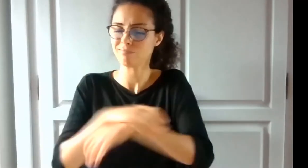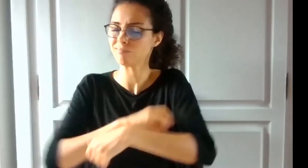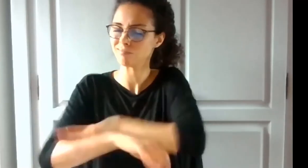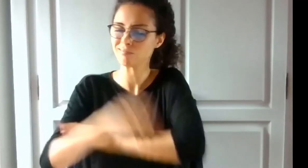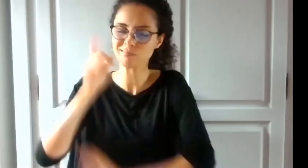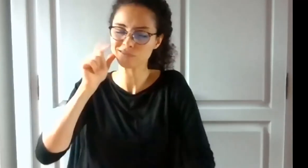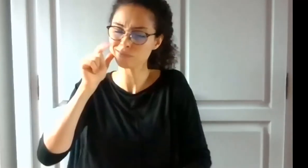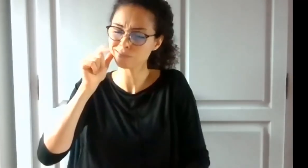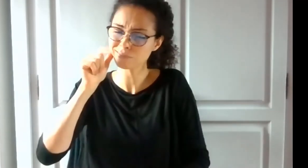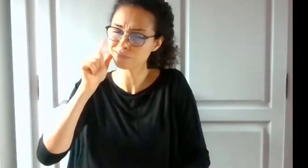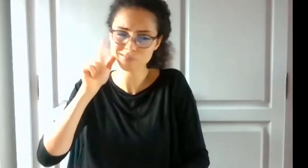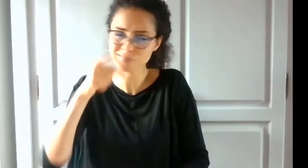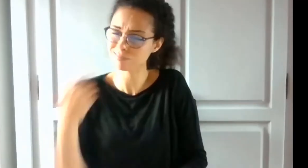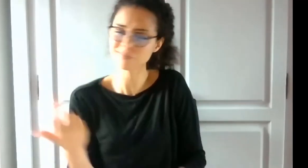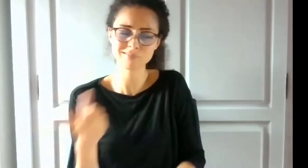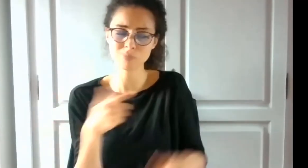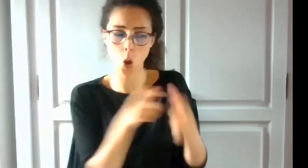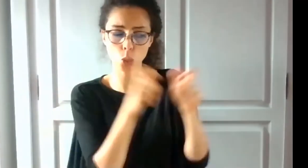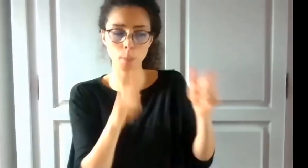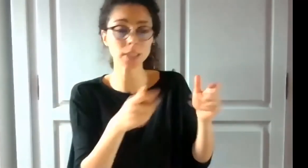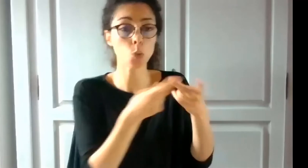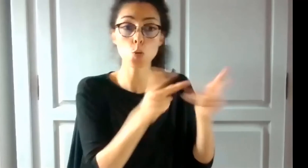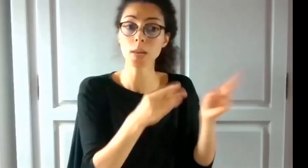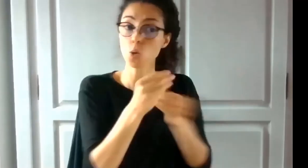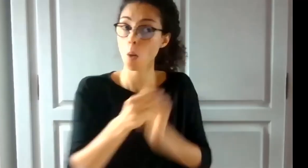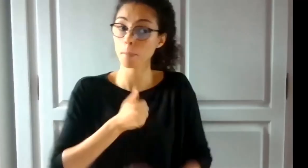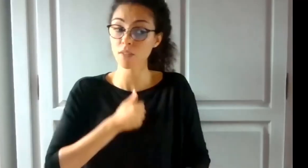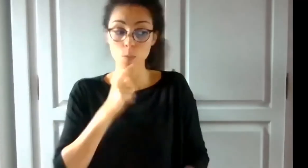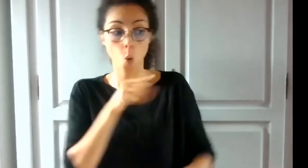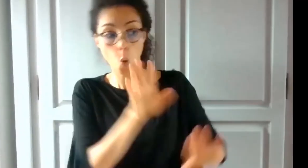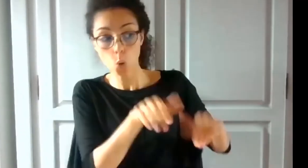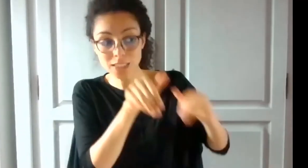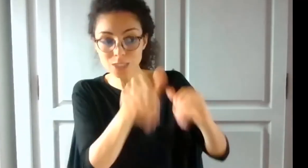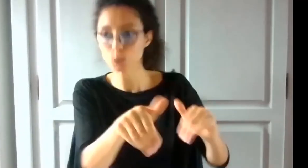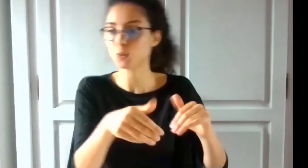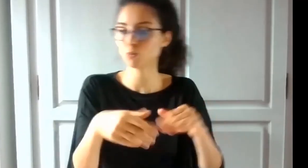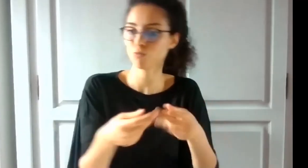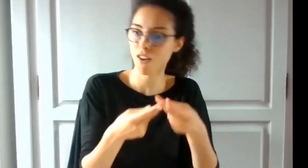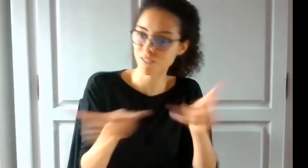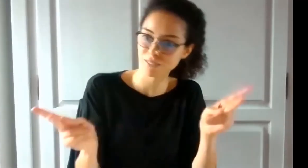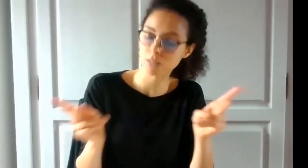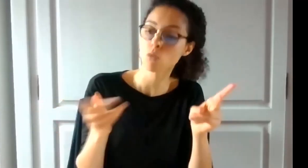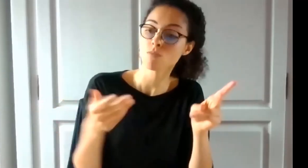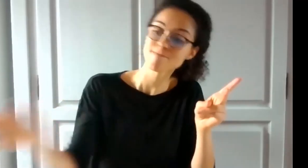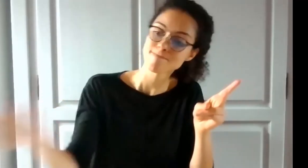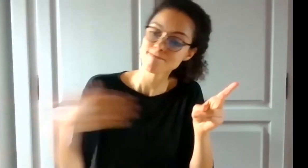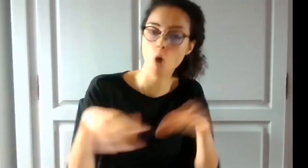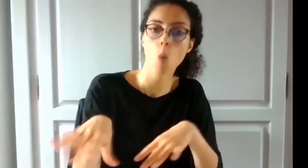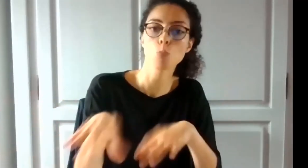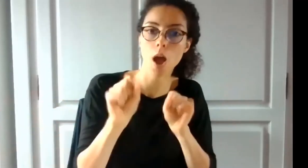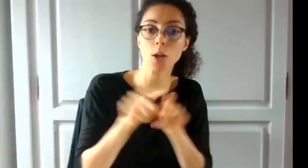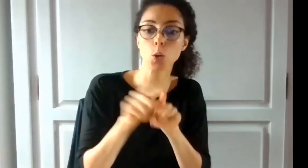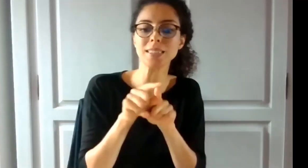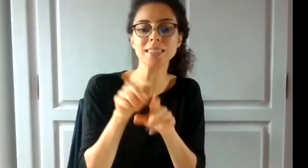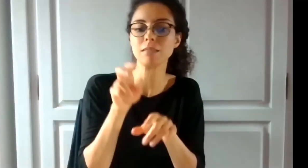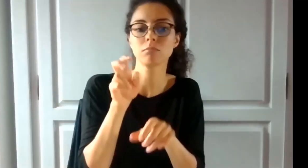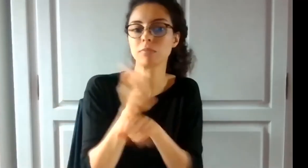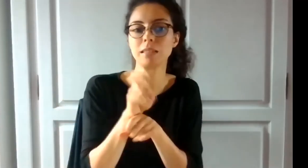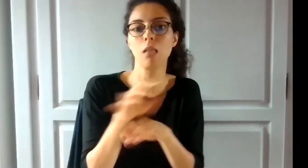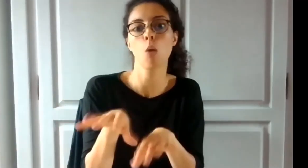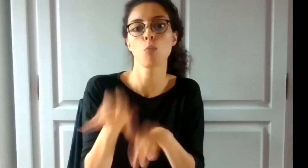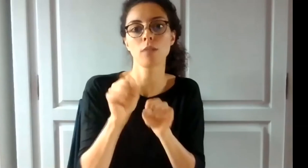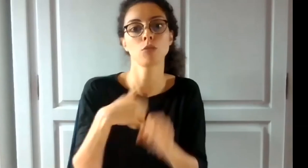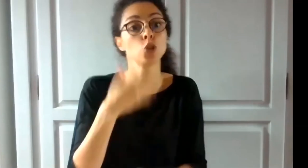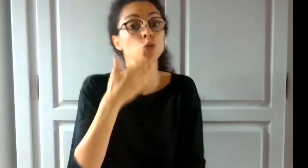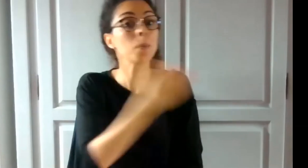entreprises publiques ou privées pour qu'elles puissent continuer à faciliter l'accès à l'emploi, le maintien dans l'emploi. Je vous remercie, je